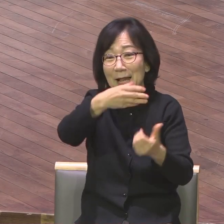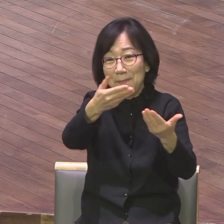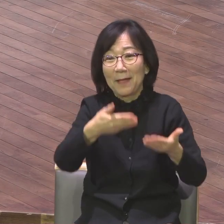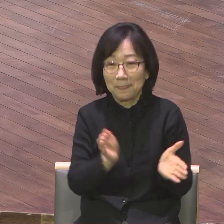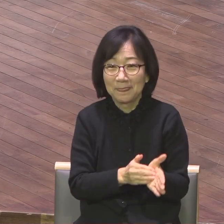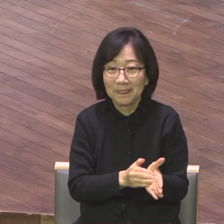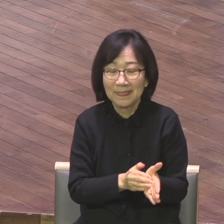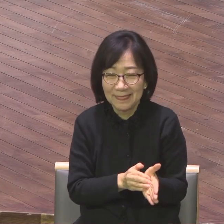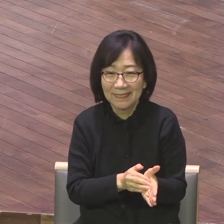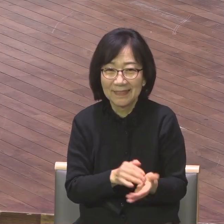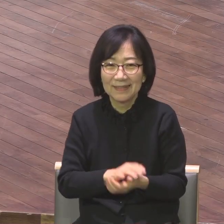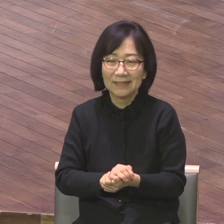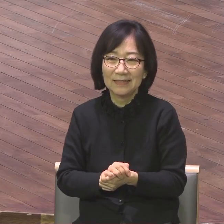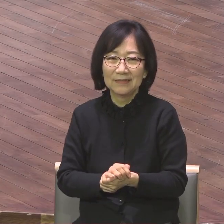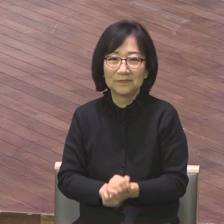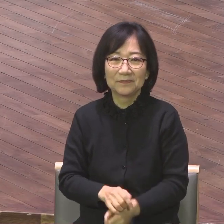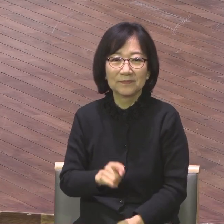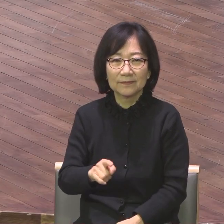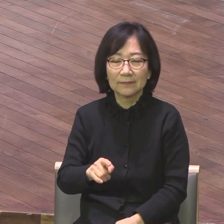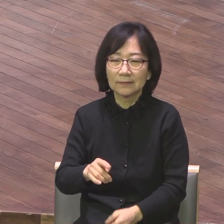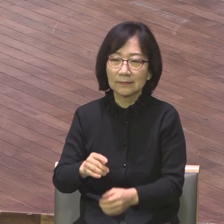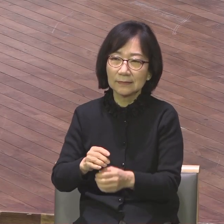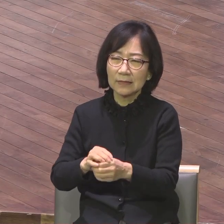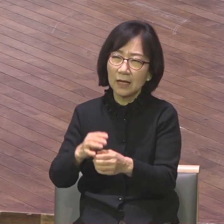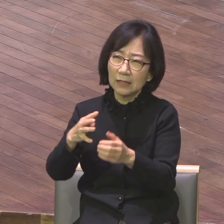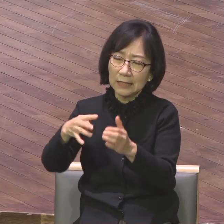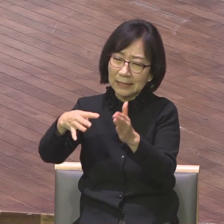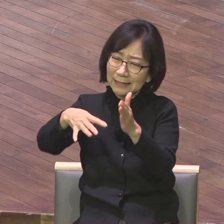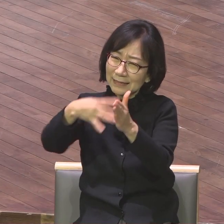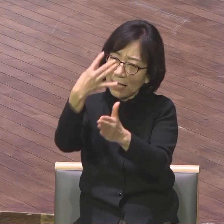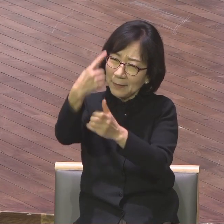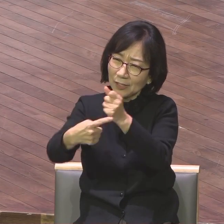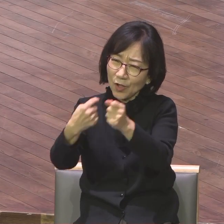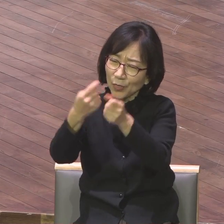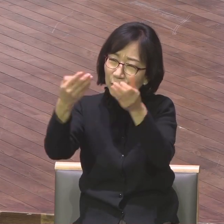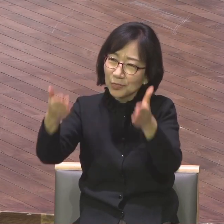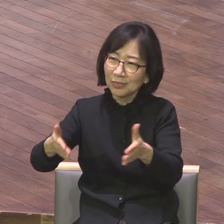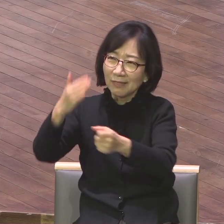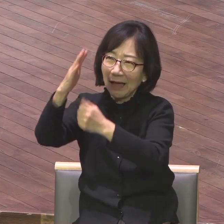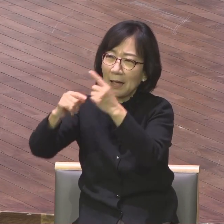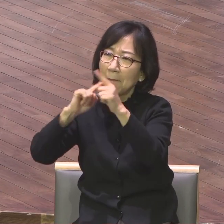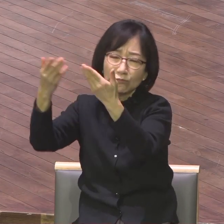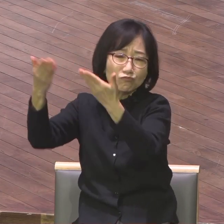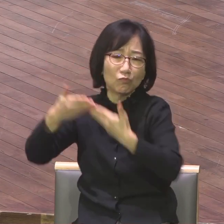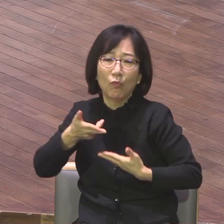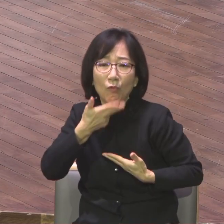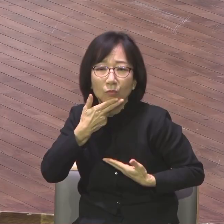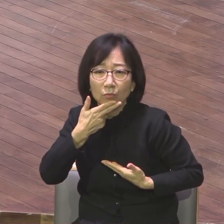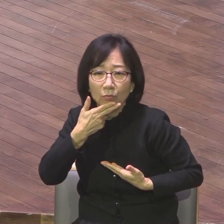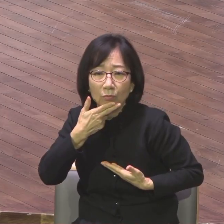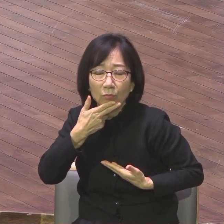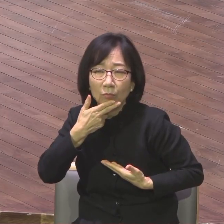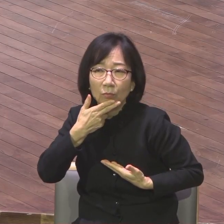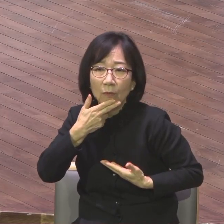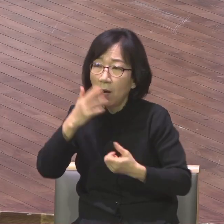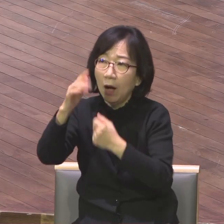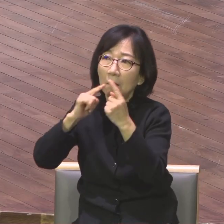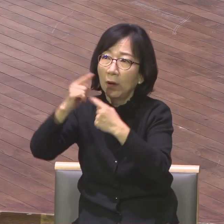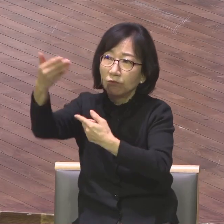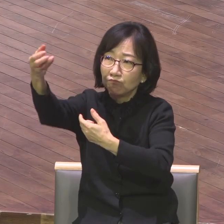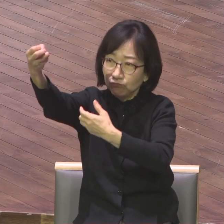400년 가까이 하나님의 말씀이 단절되어 있었던 구약과 신약의 암흑기 시대,